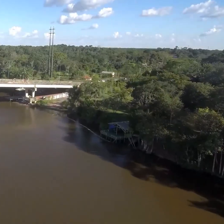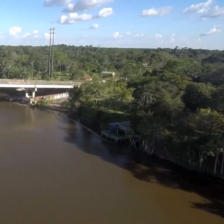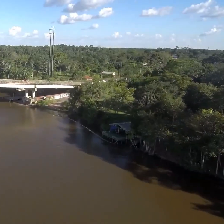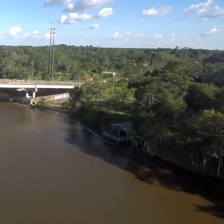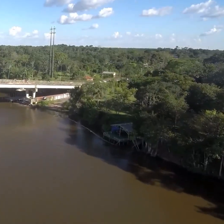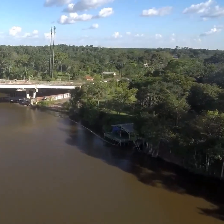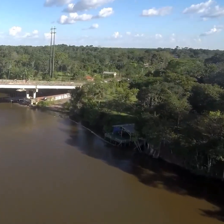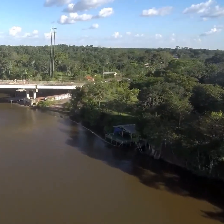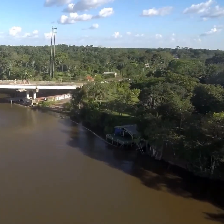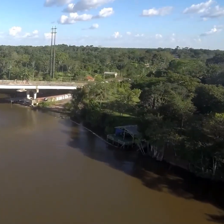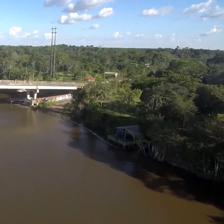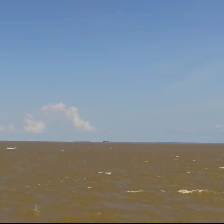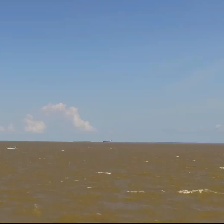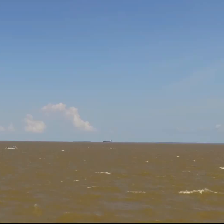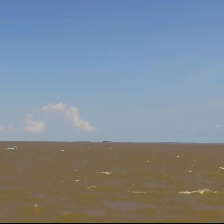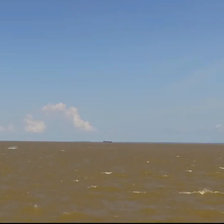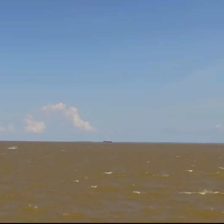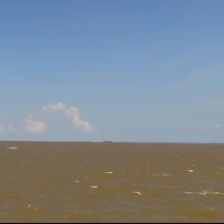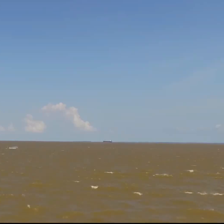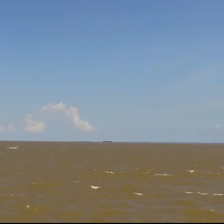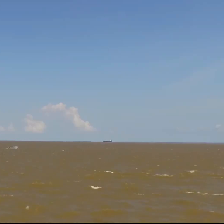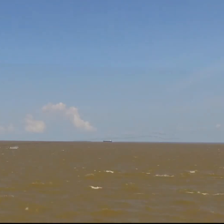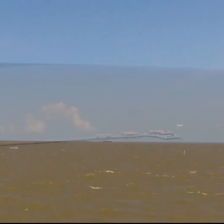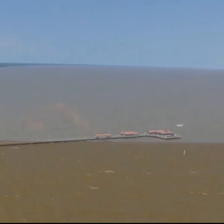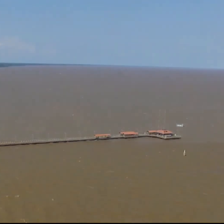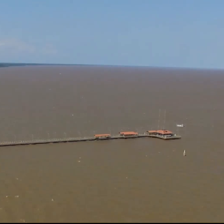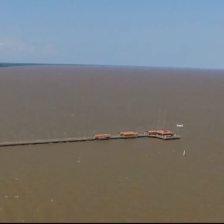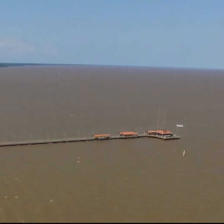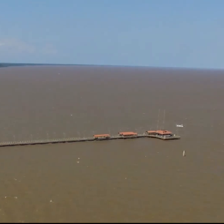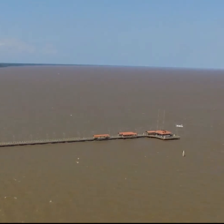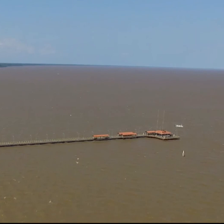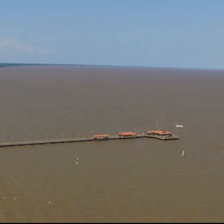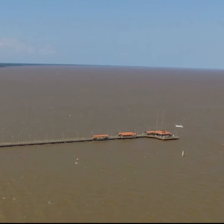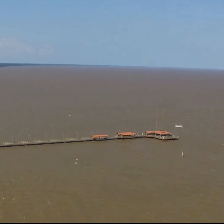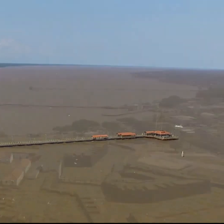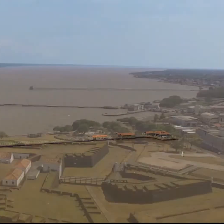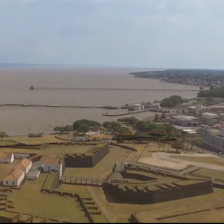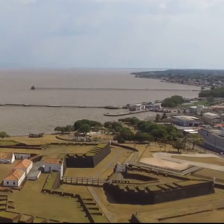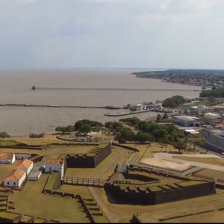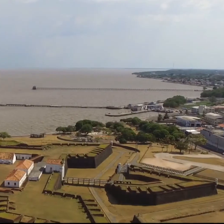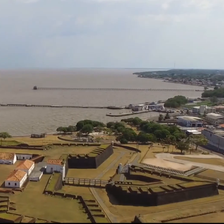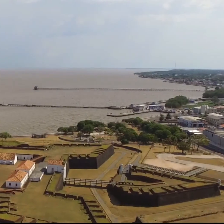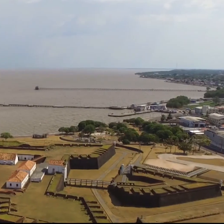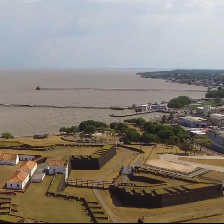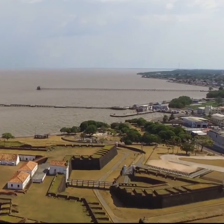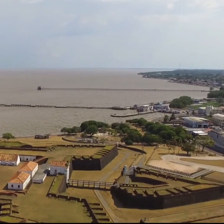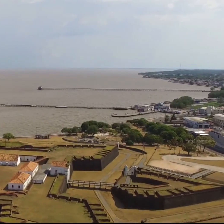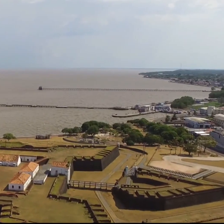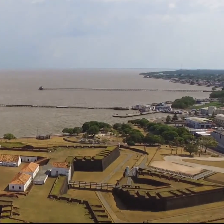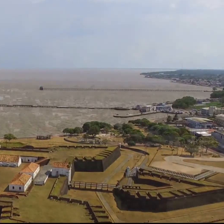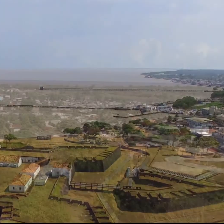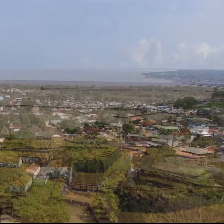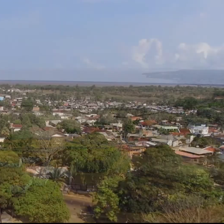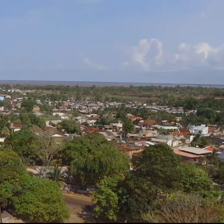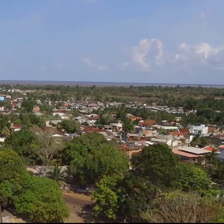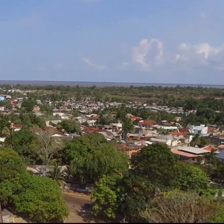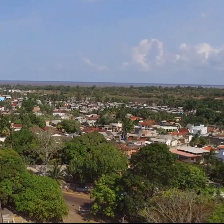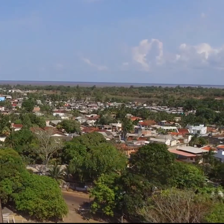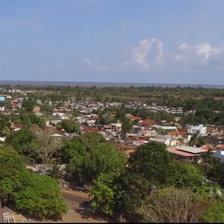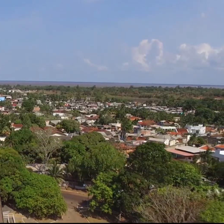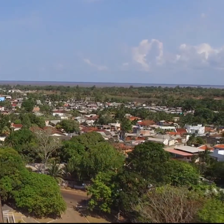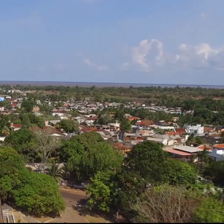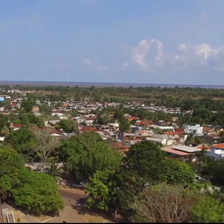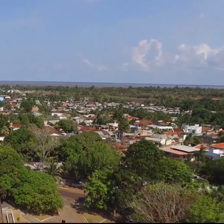Mas que nada do rio mais belo bom a linha do Equador